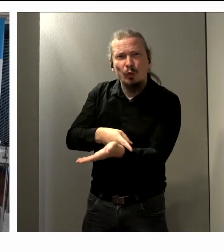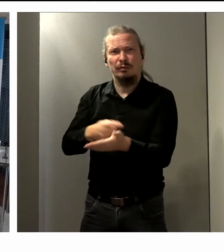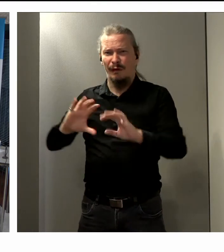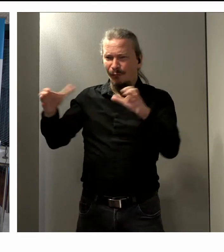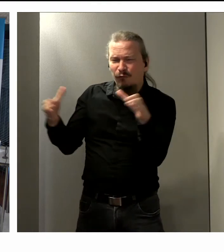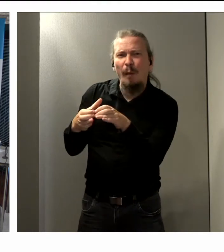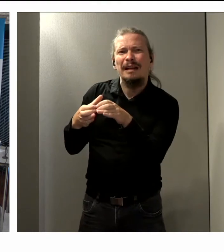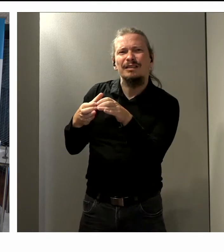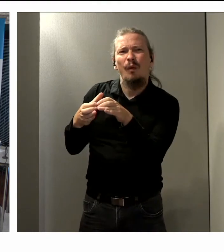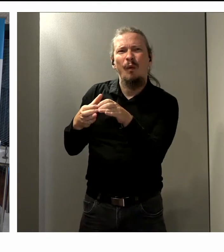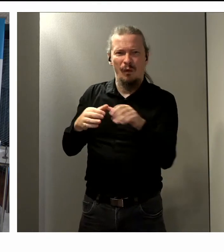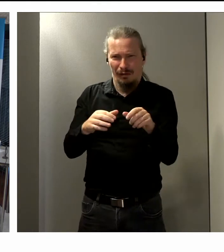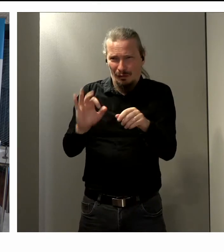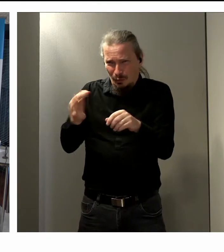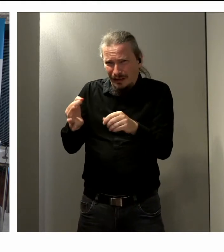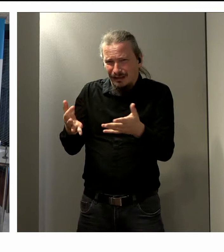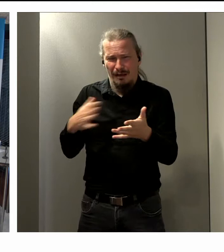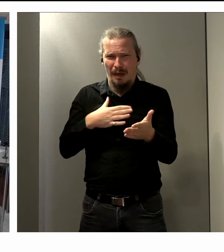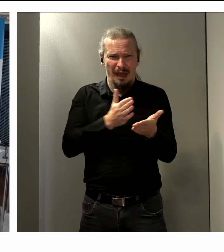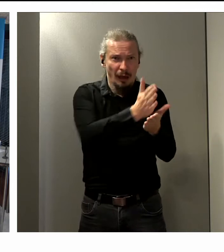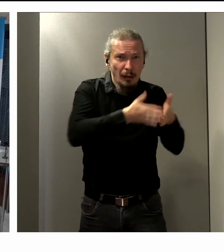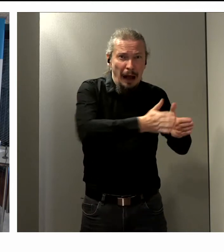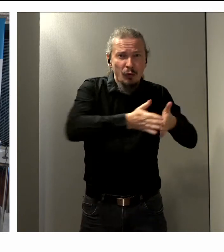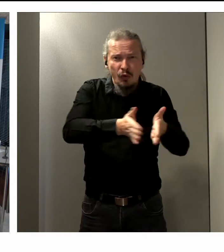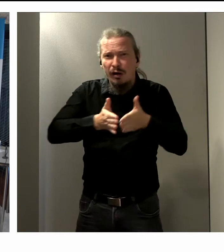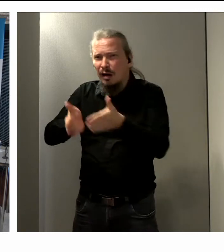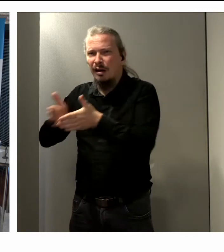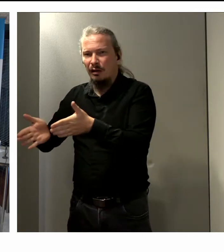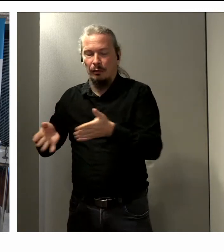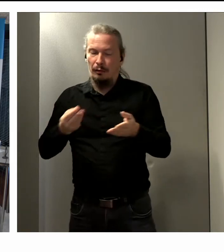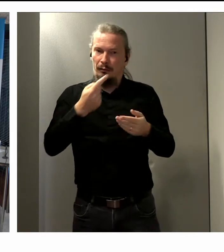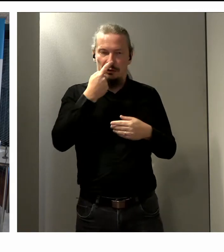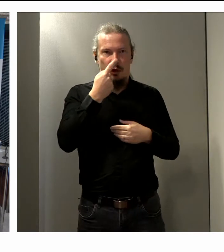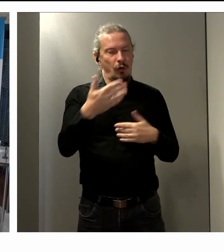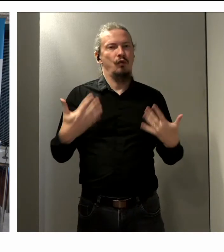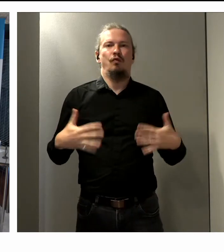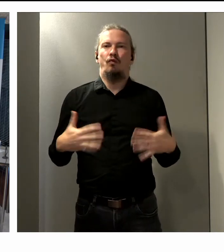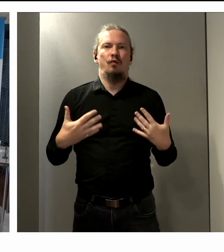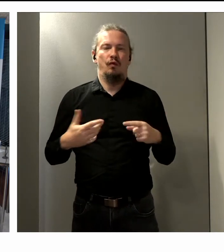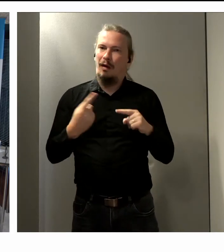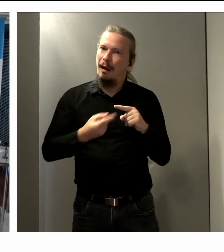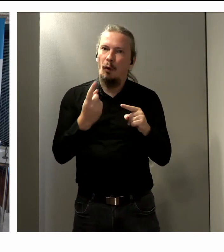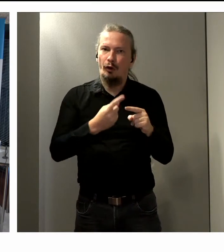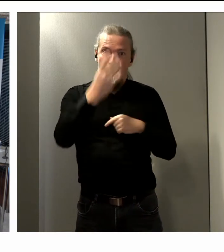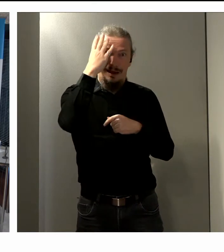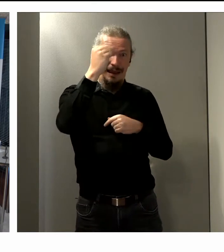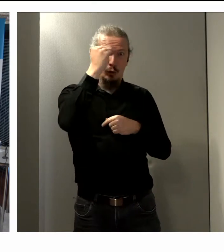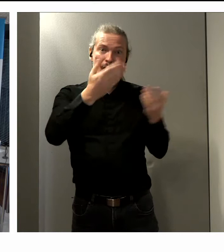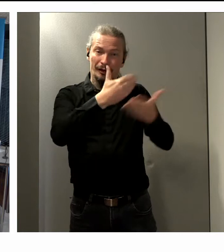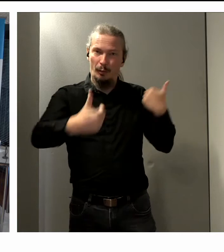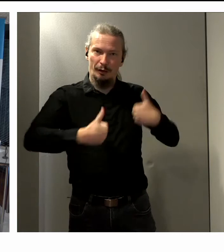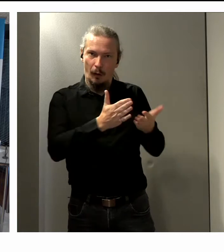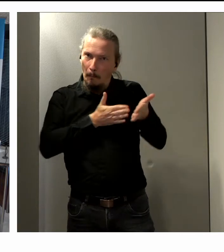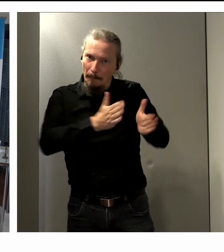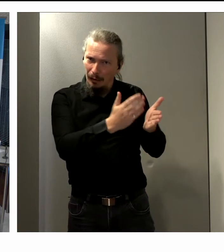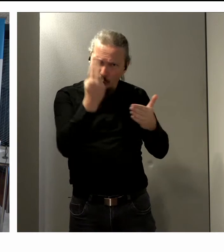formations, mais des parcours qui montrent encore et toujours une adéquation forte entre les parcours des étudiants en situation